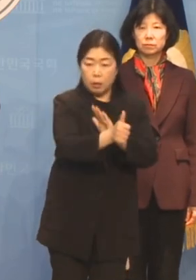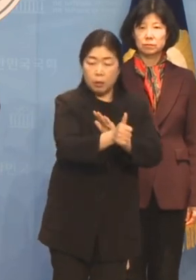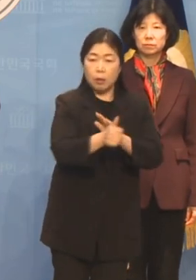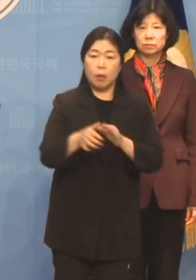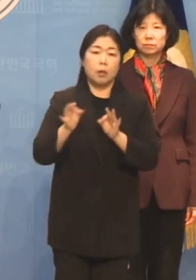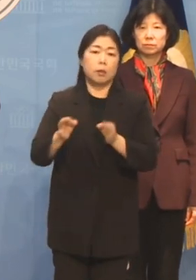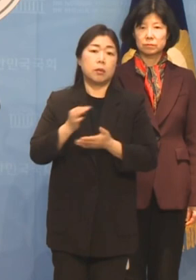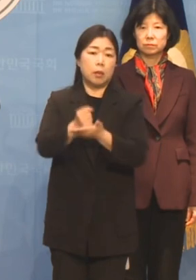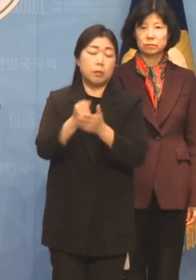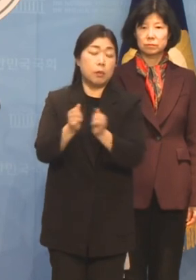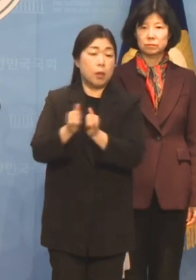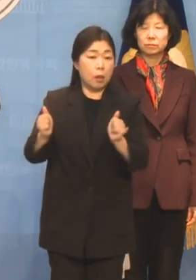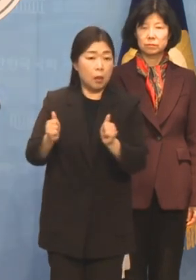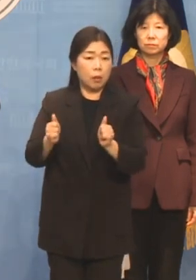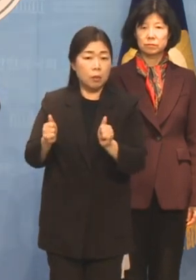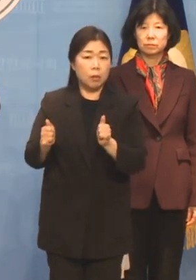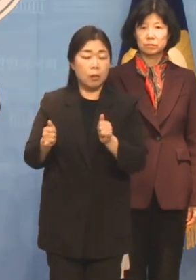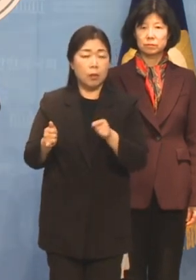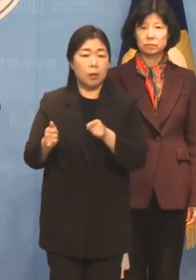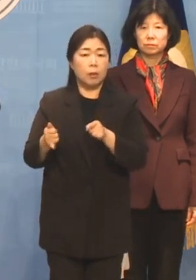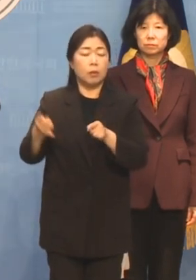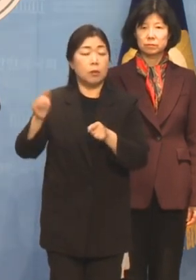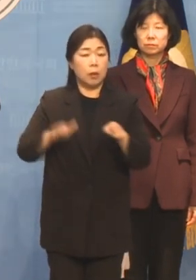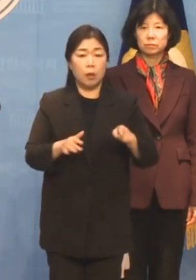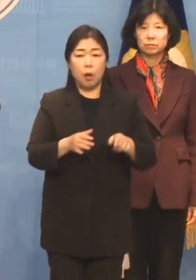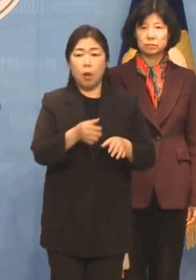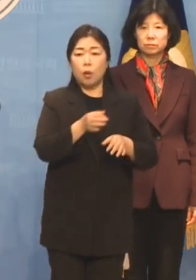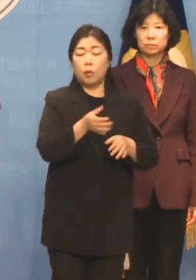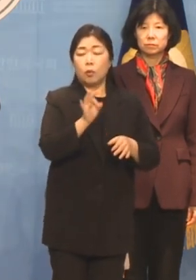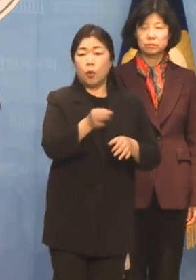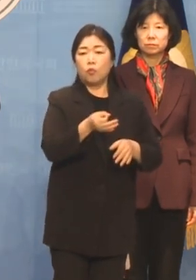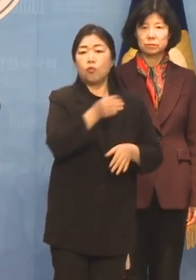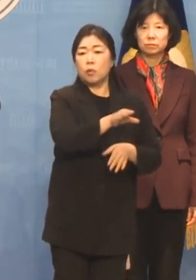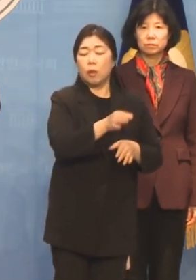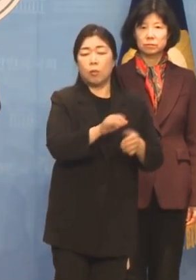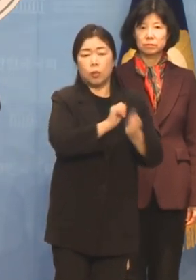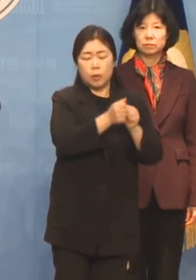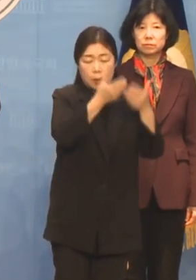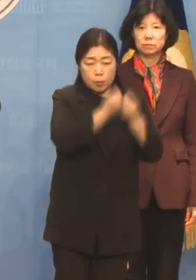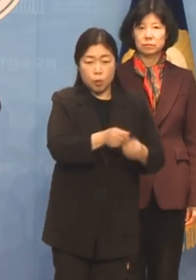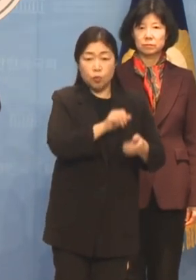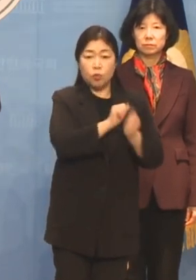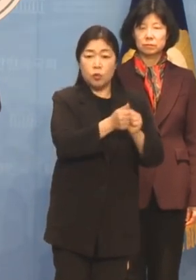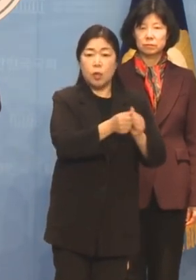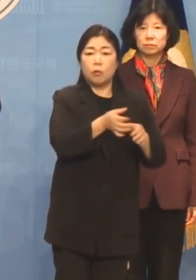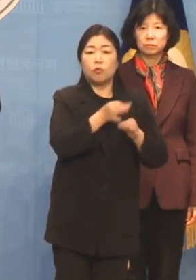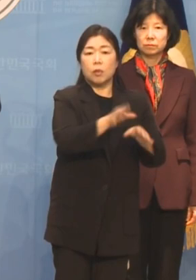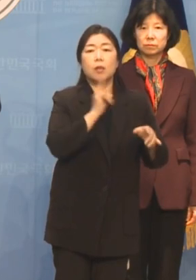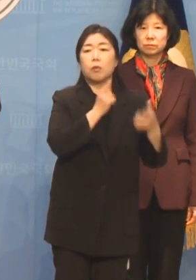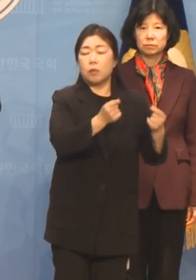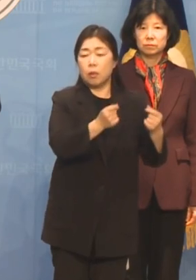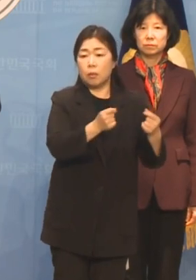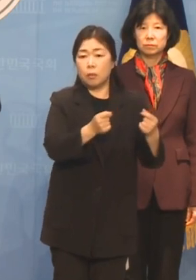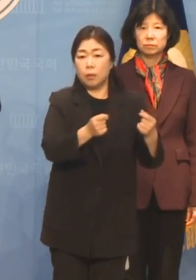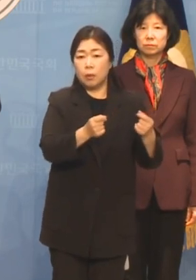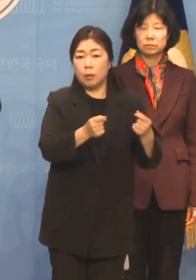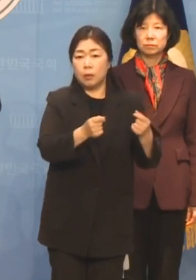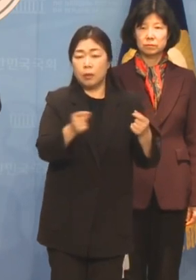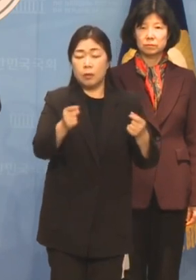예금자들에게 투자자들에게나 판매해야 할 초고위험 상품을 판매하면서 관련 규정과 법을 지키지